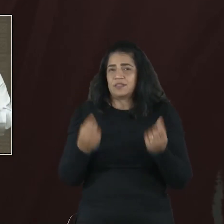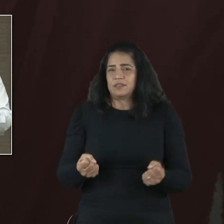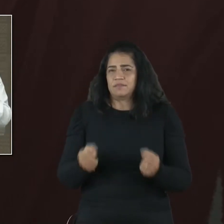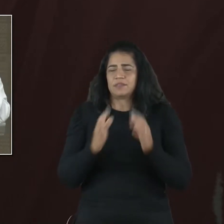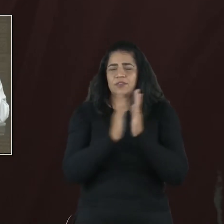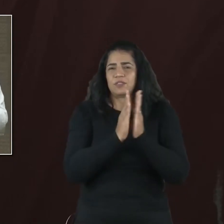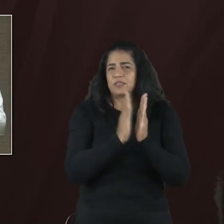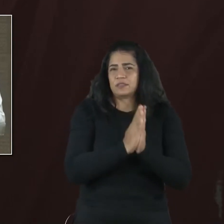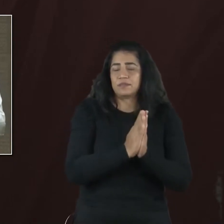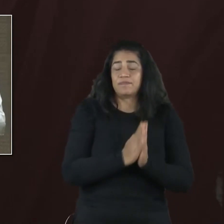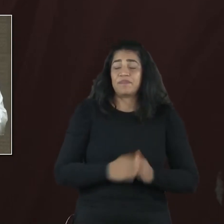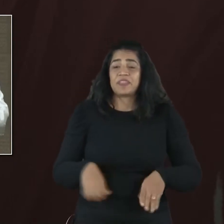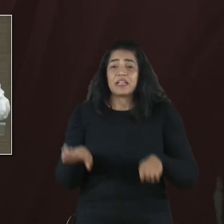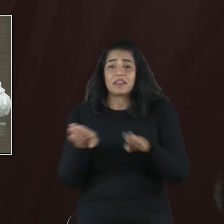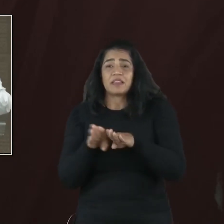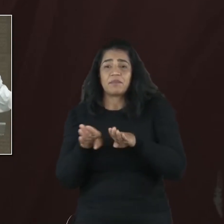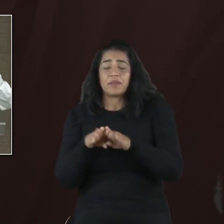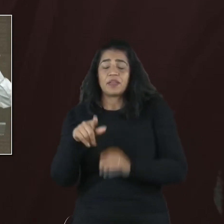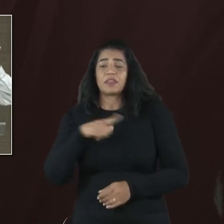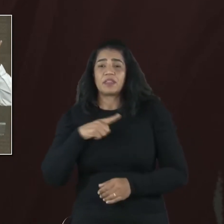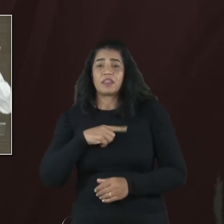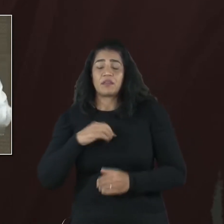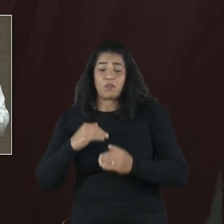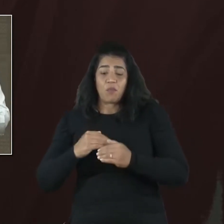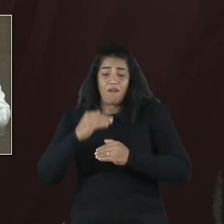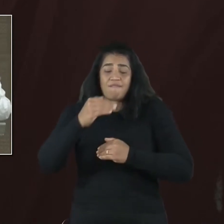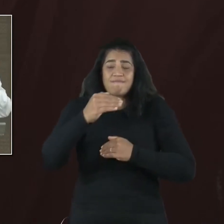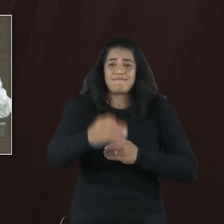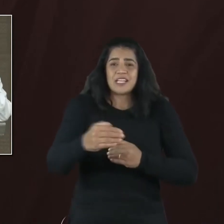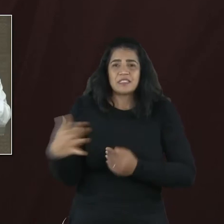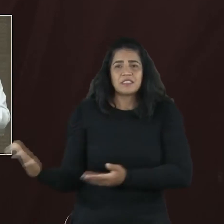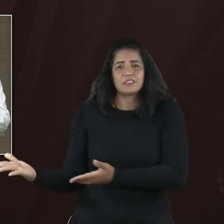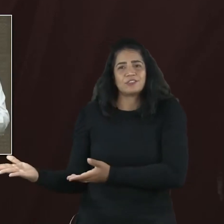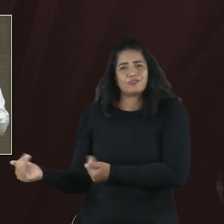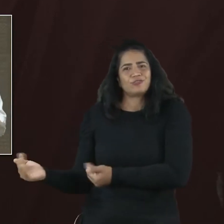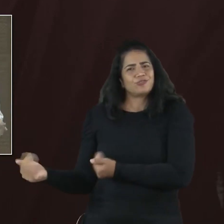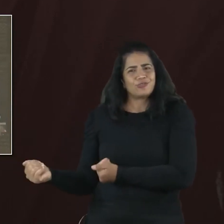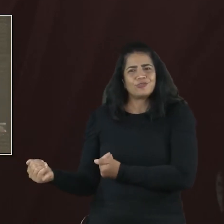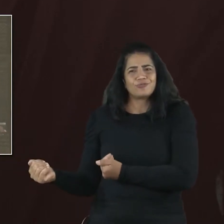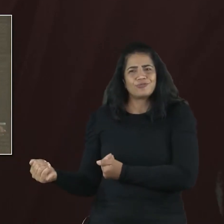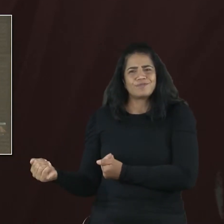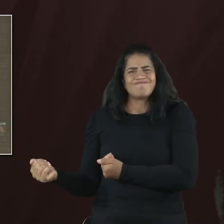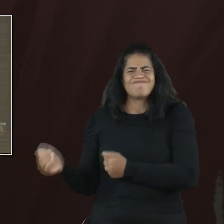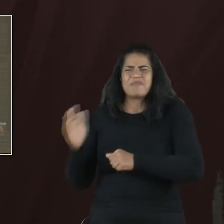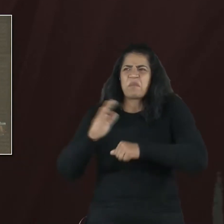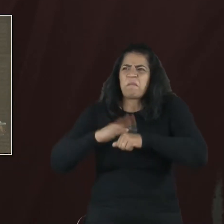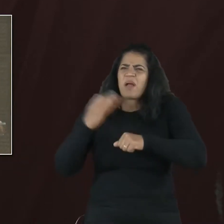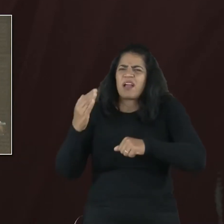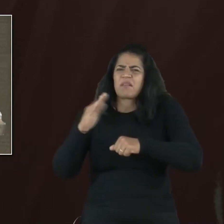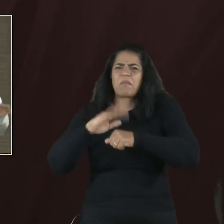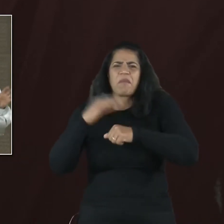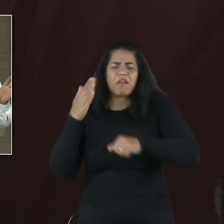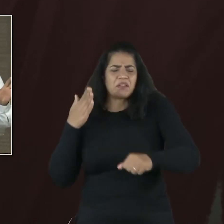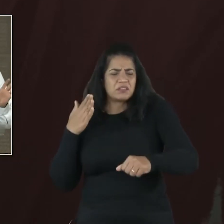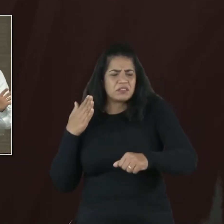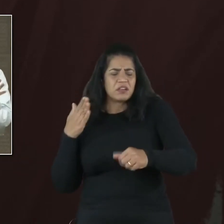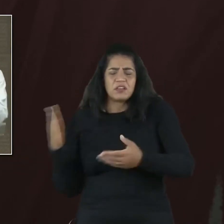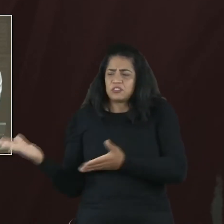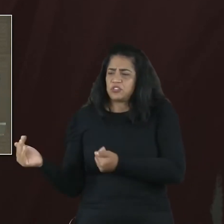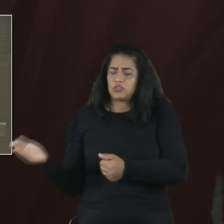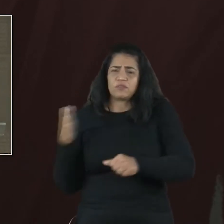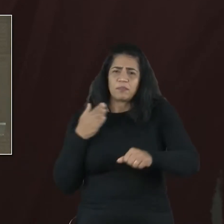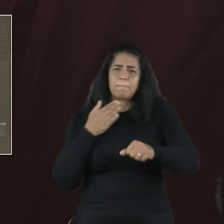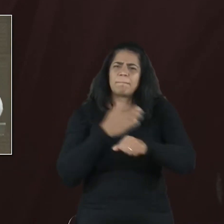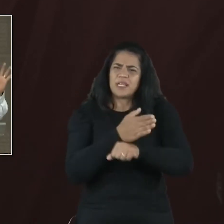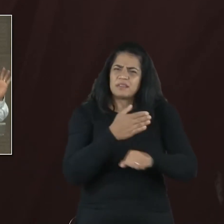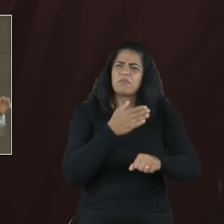cada vez mais jovens que se estão engajando-se no exército de Deus. E a rede de cuidado